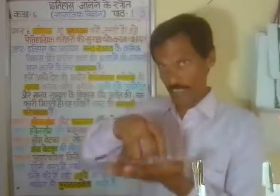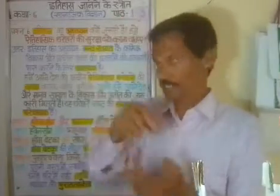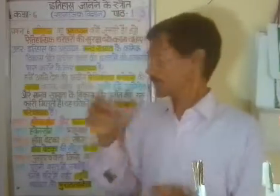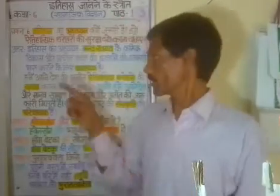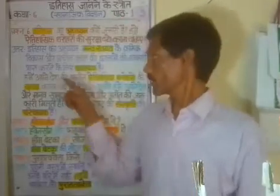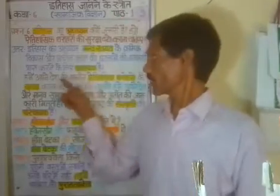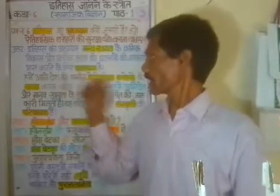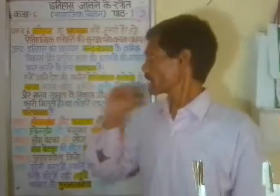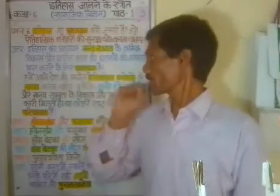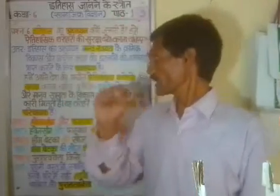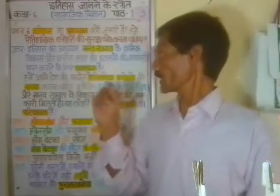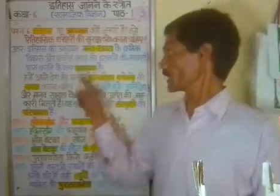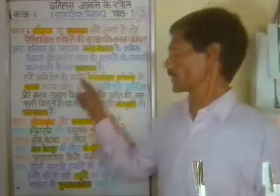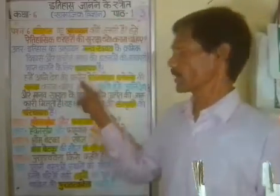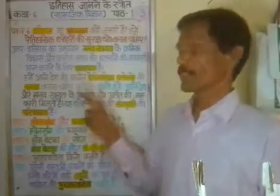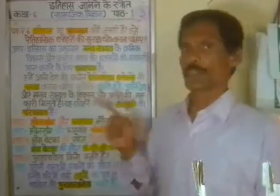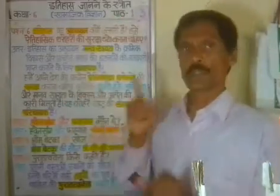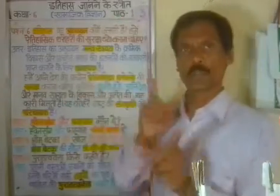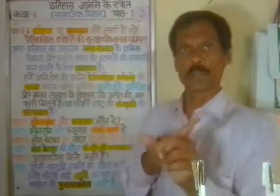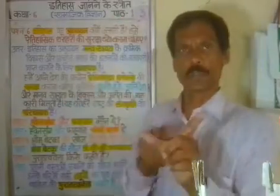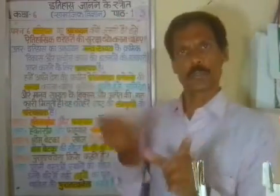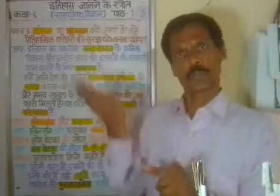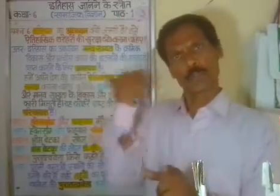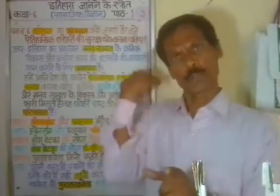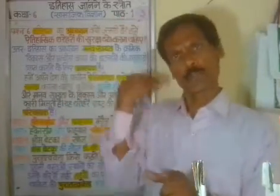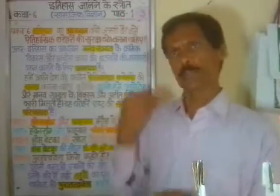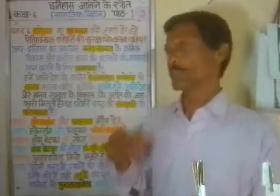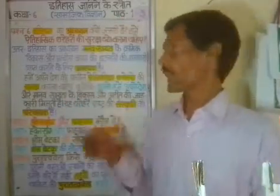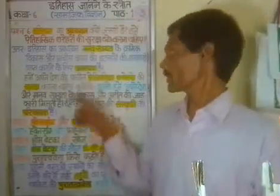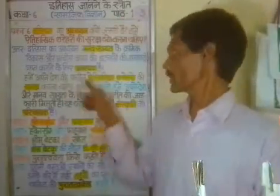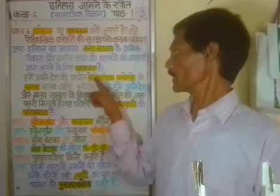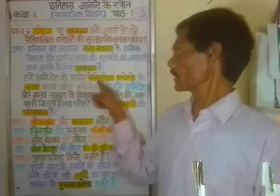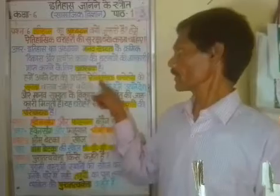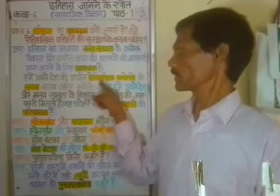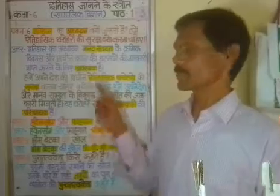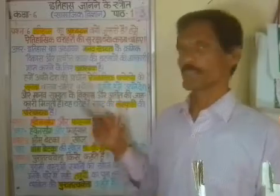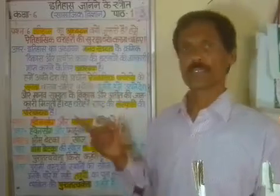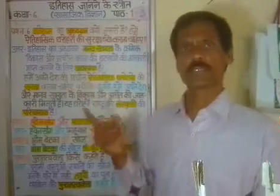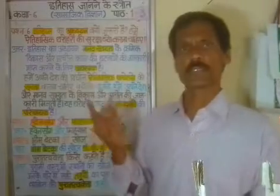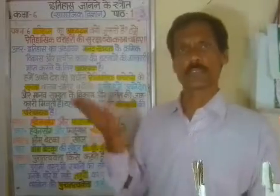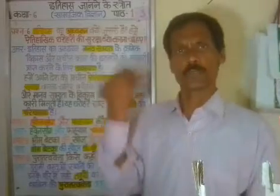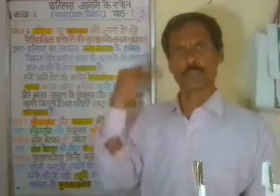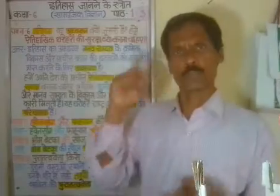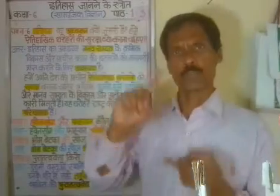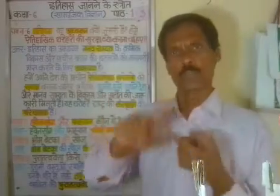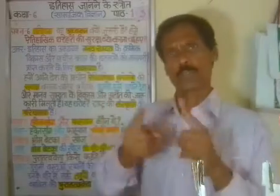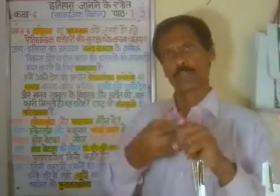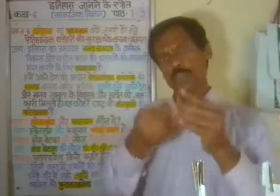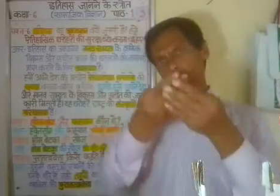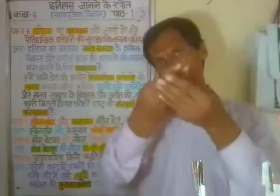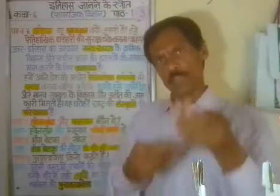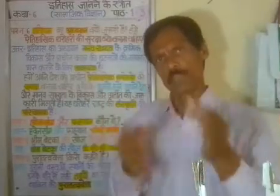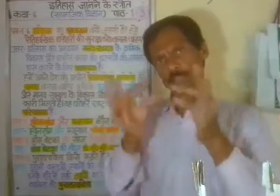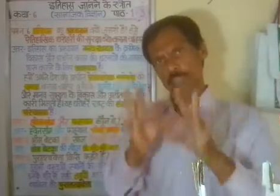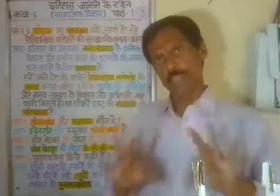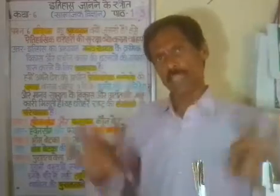देश की प्राचीन